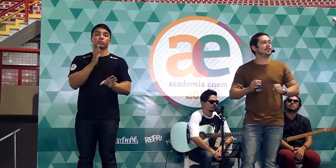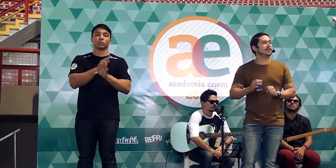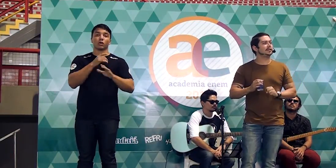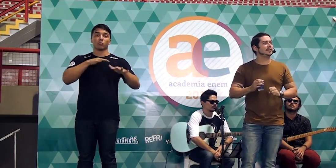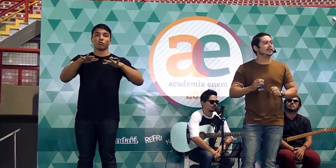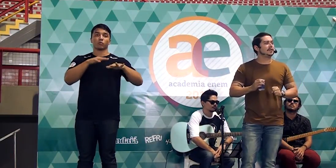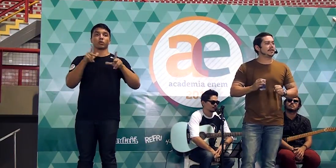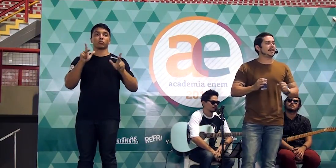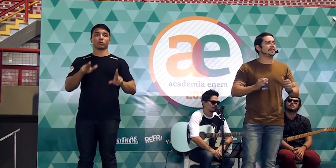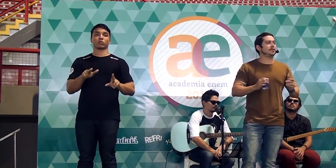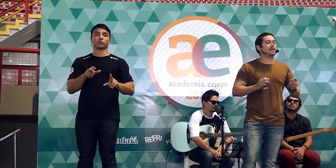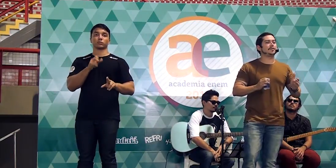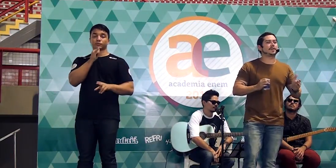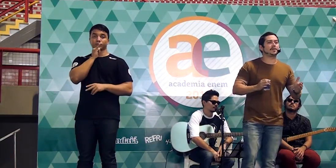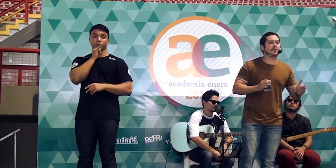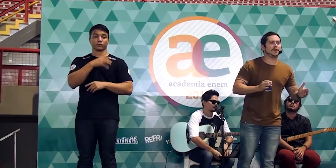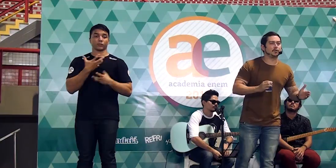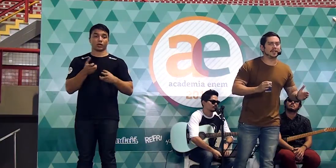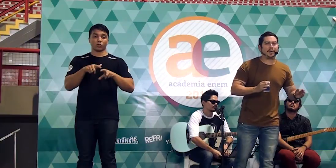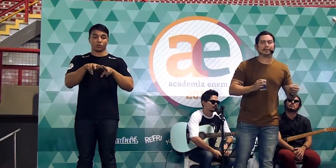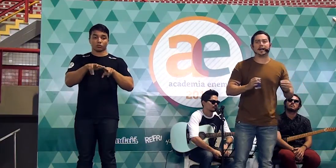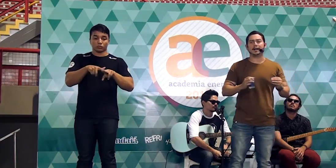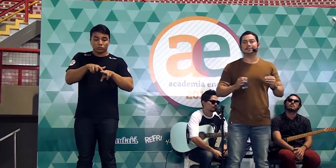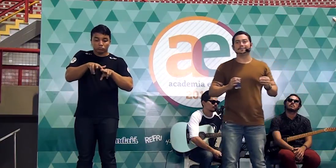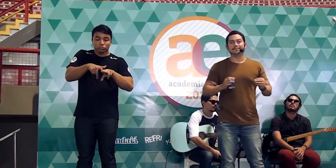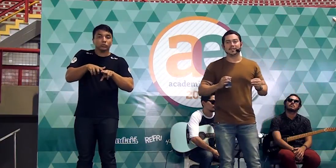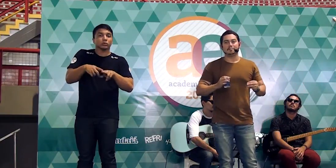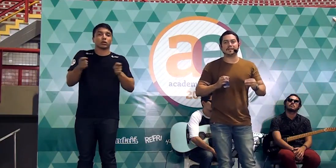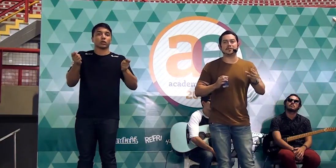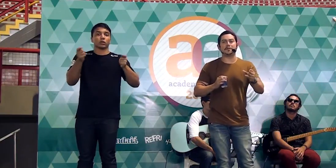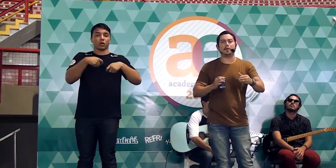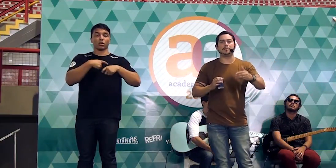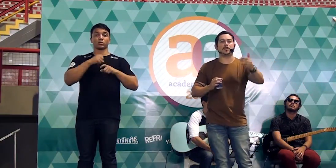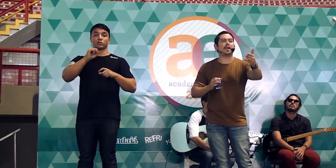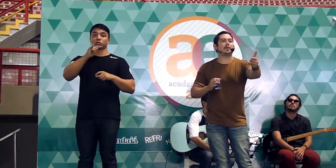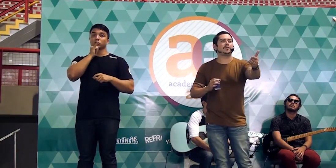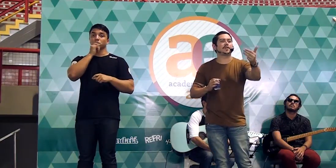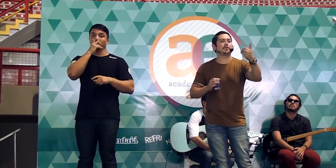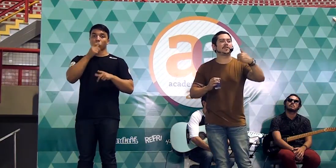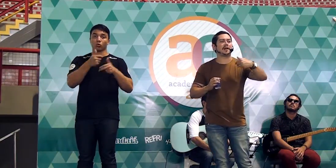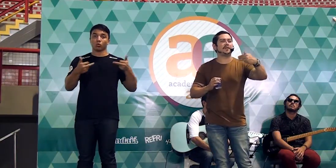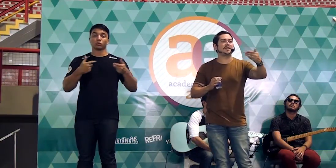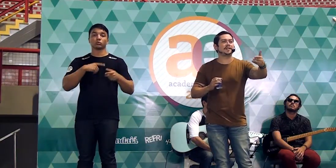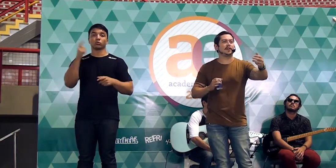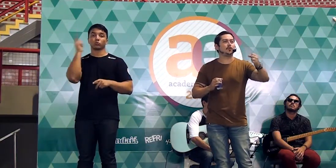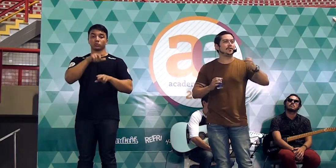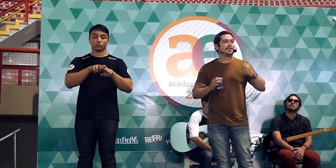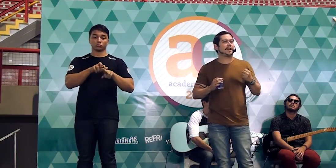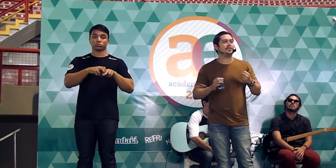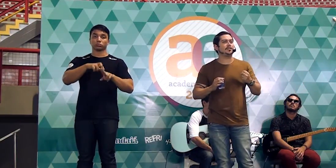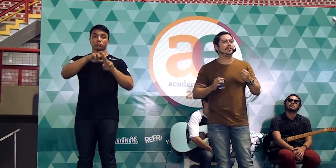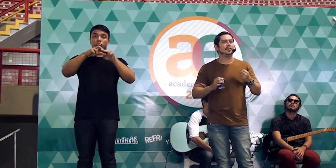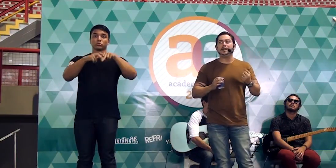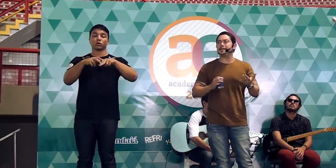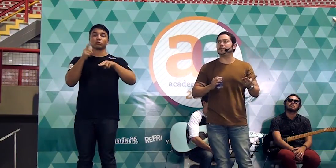move igual a você. Se você quiser usar o skate, você usa para andar, mas se tiver um obstáculo, você consegue vencê-lo com o